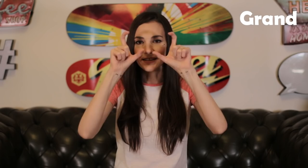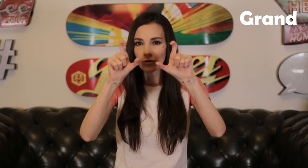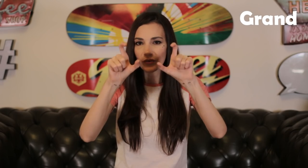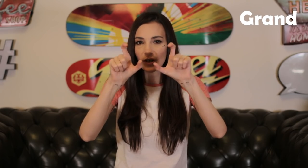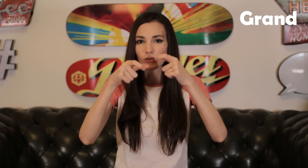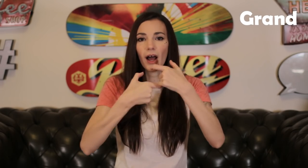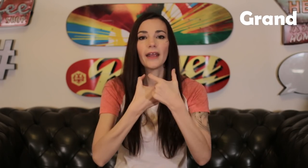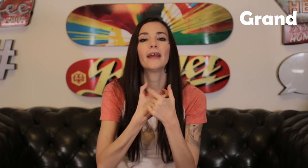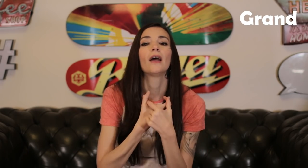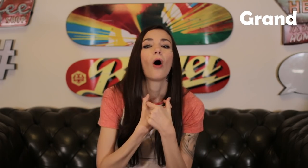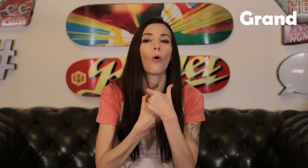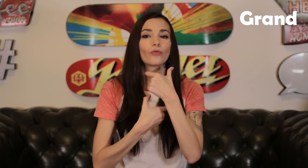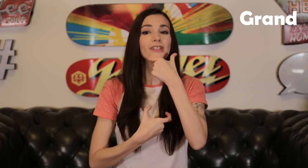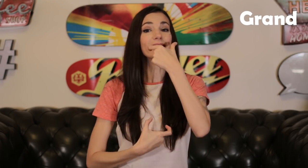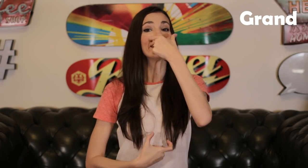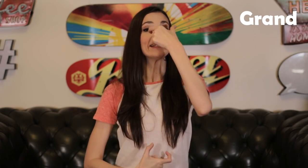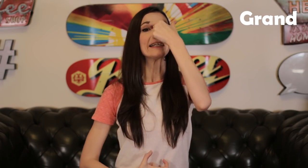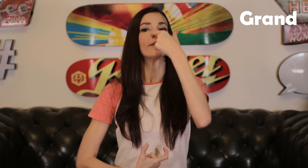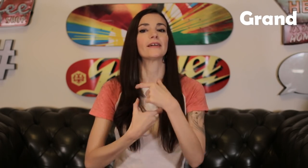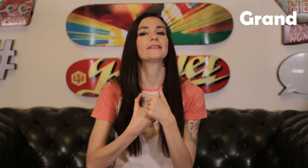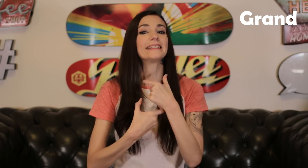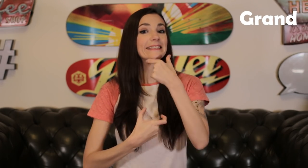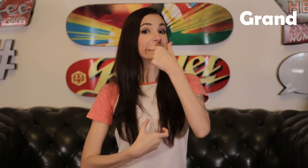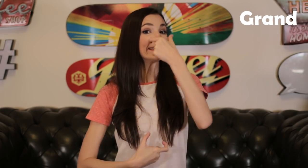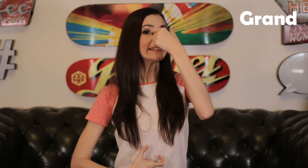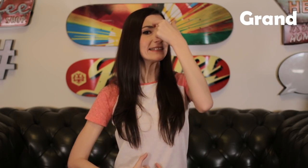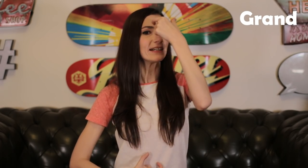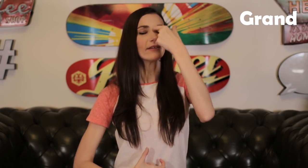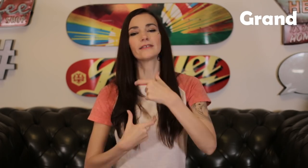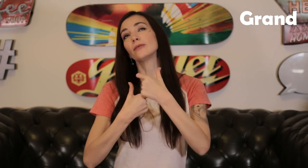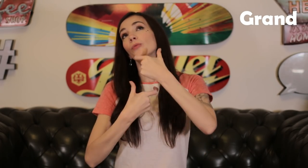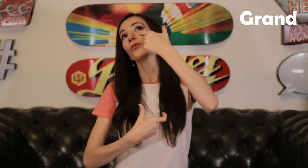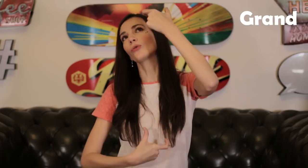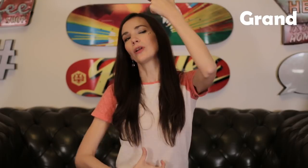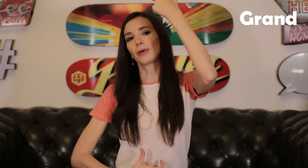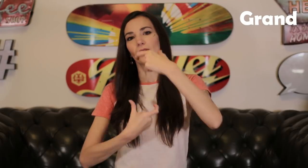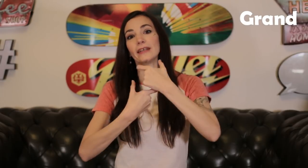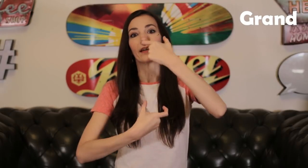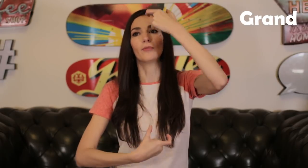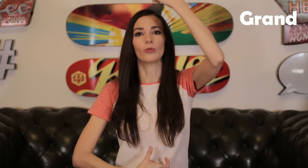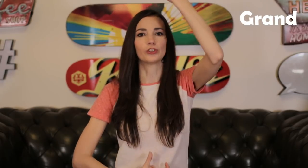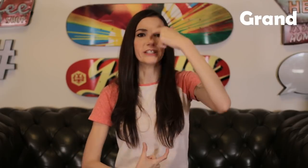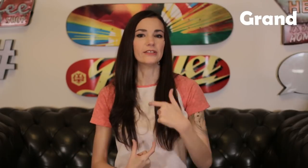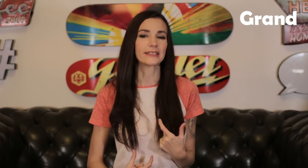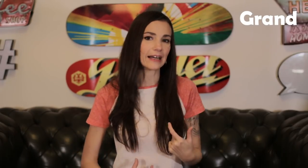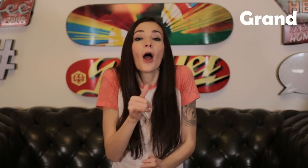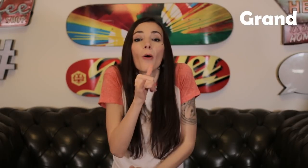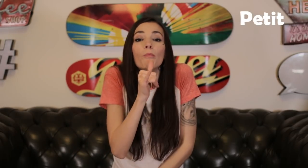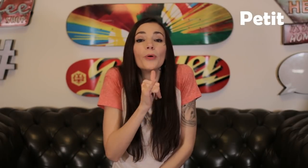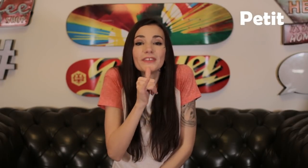cette configuration-là. Et on tire, voilà. Tire. Ça montre que la personne est quand même longiligne, très grande.